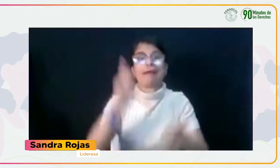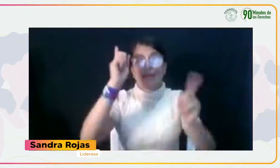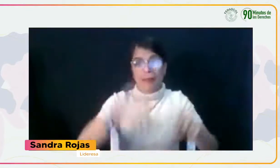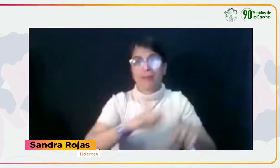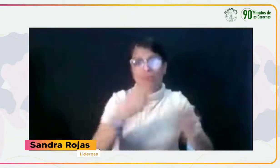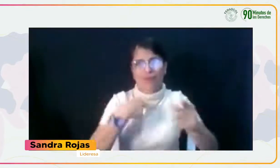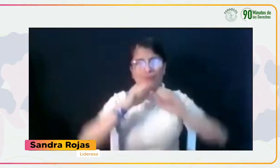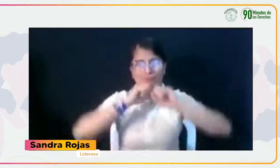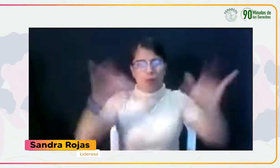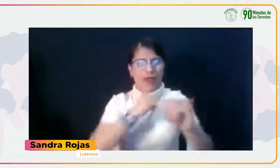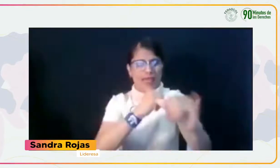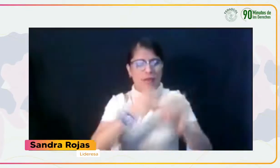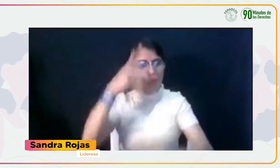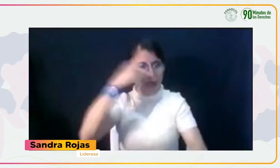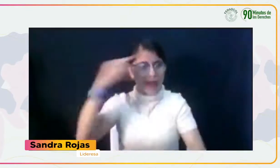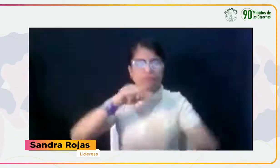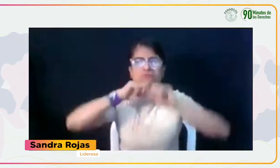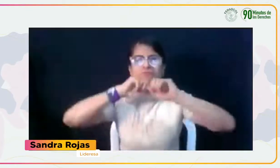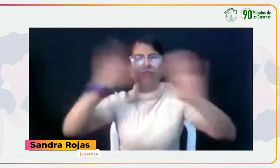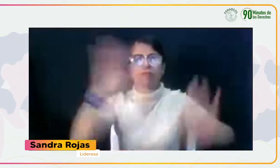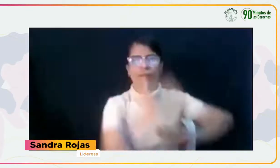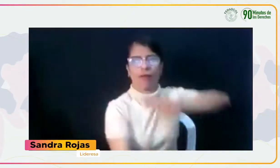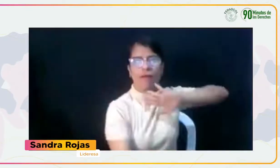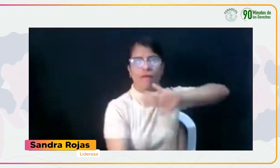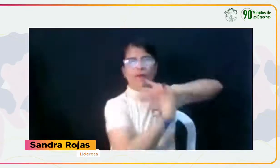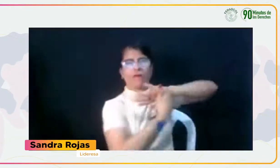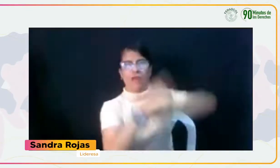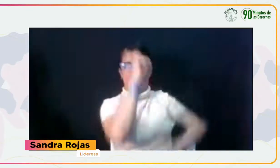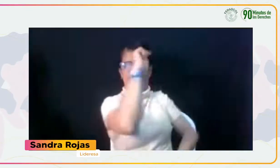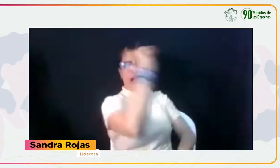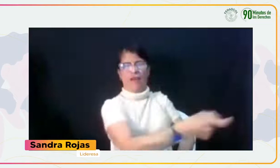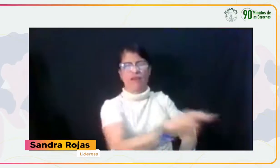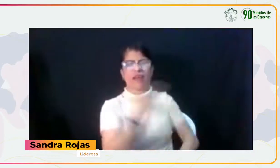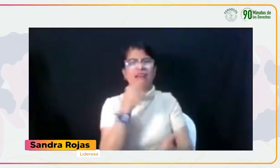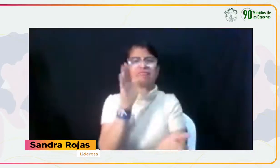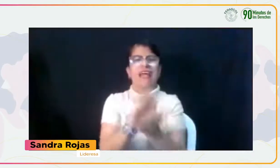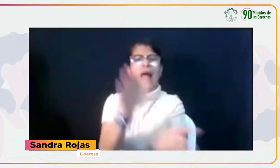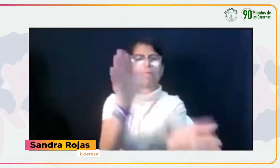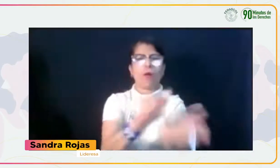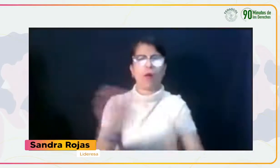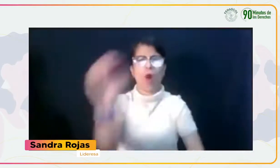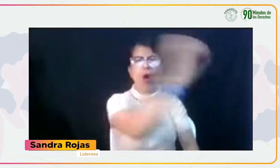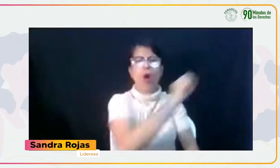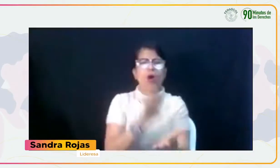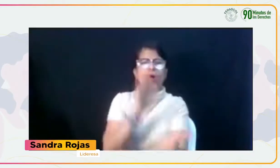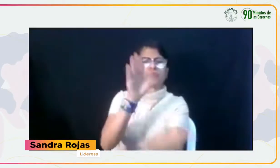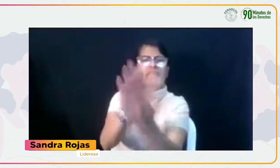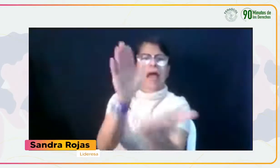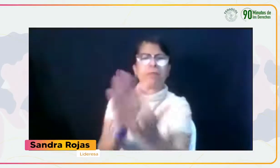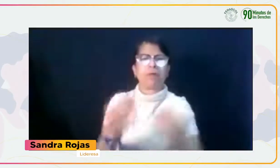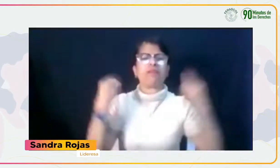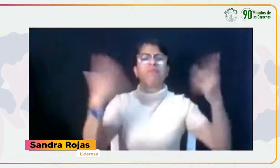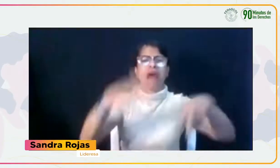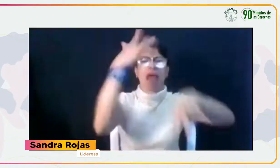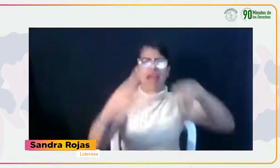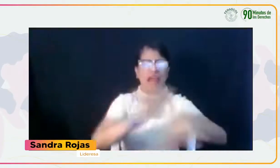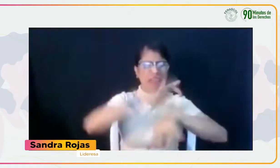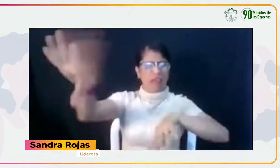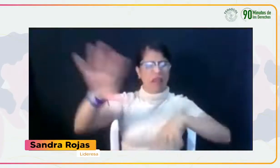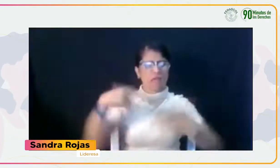son silenciadas, porque no pueden expresarlo. Y yo estoy de acuerdo con lo que decía Magda, ¿qué pasa con esas personas que están allí y cómo también